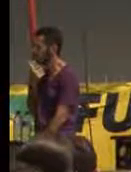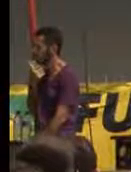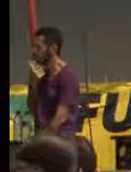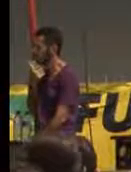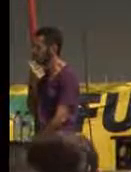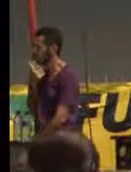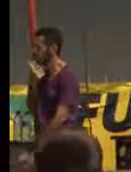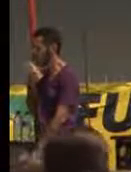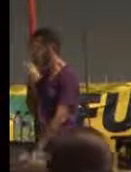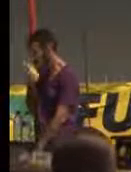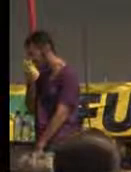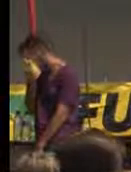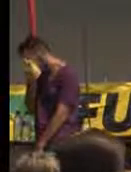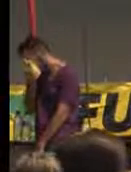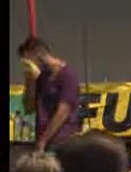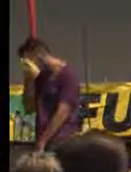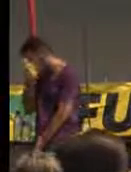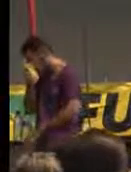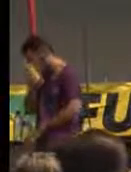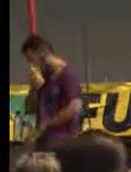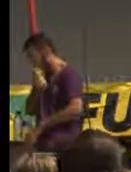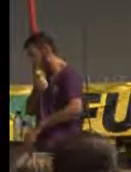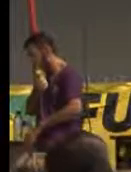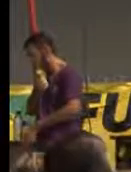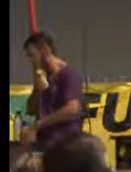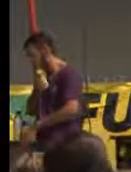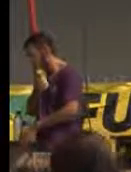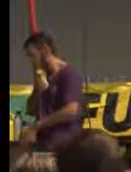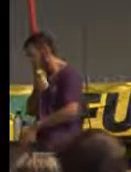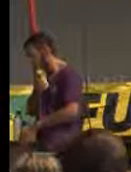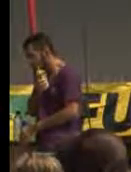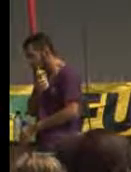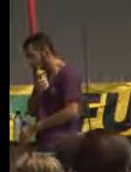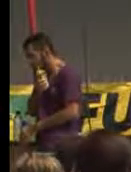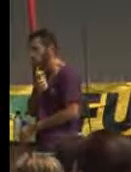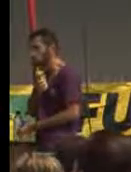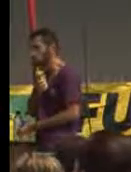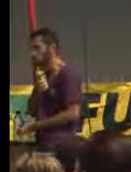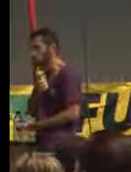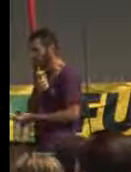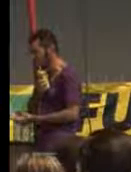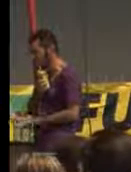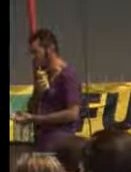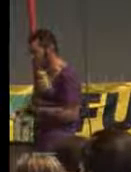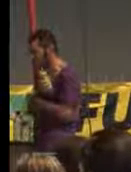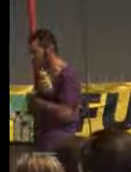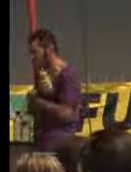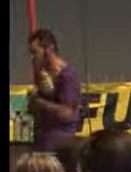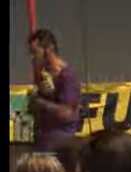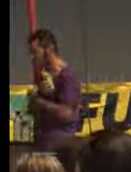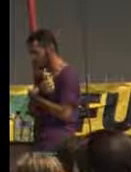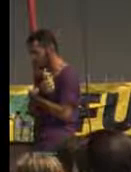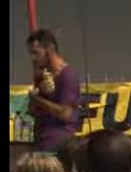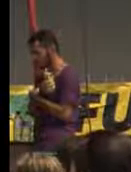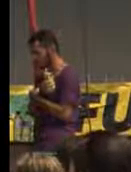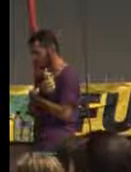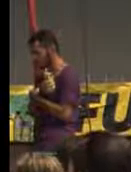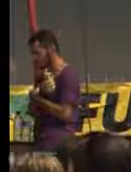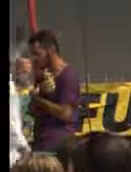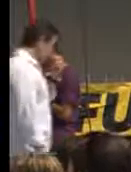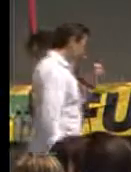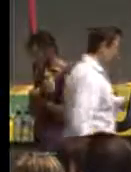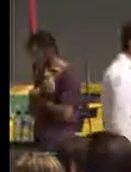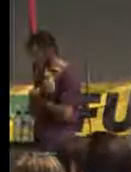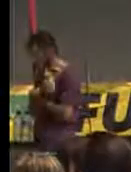frase tese ou tópico frasal. E a partir daí, você vai justamente